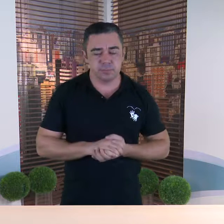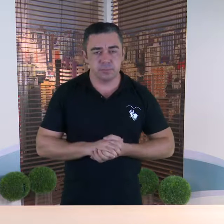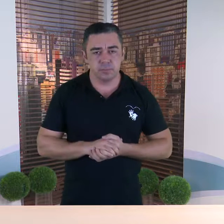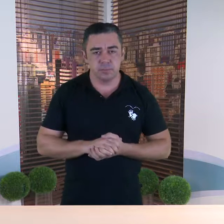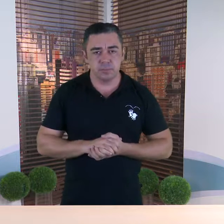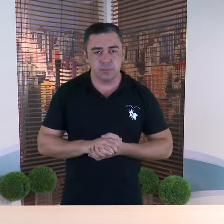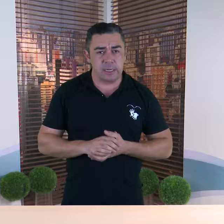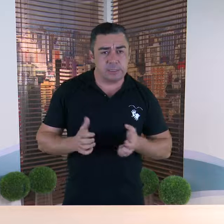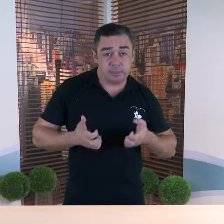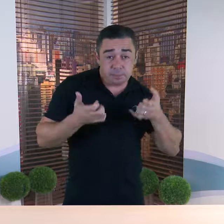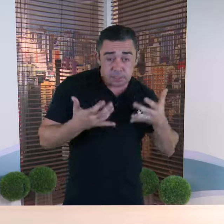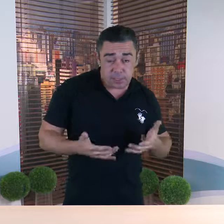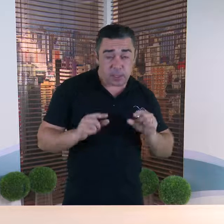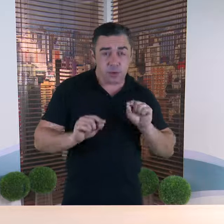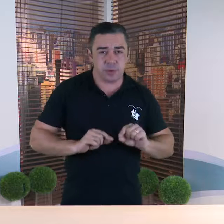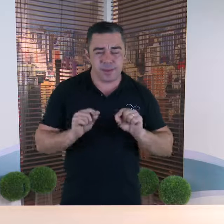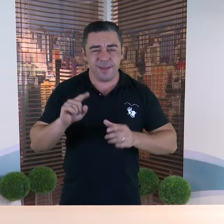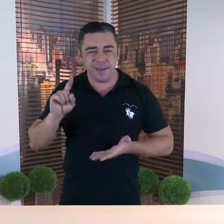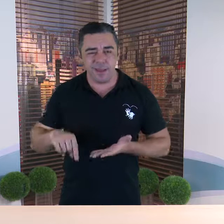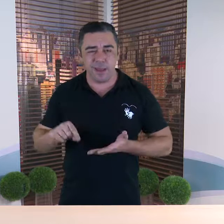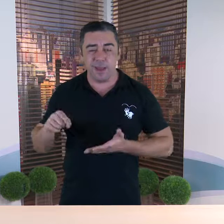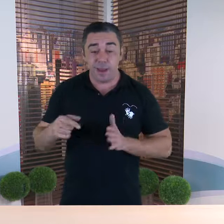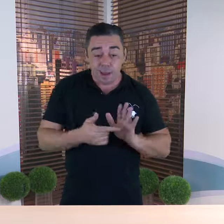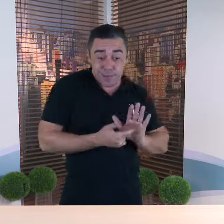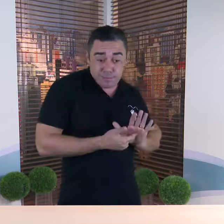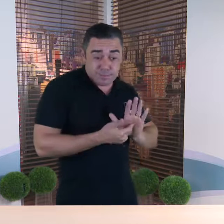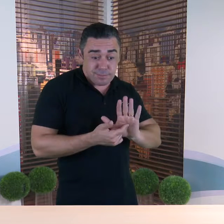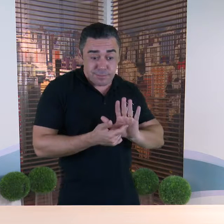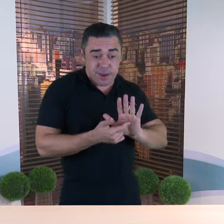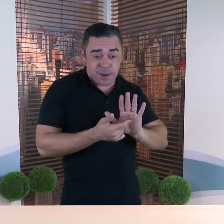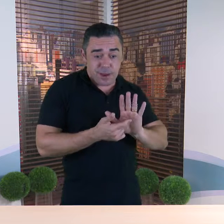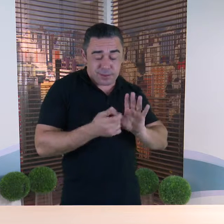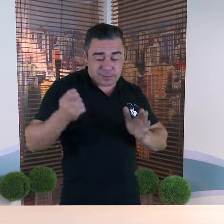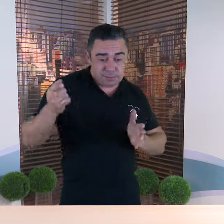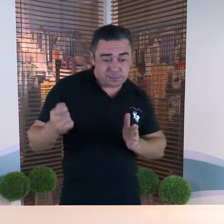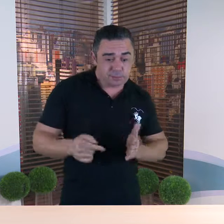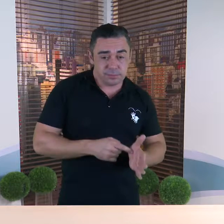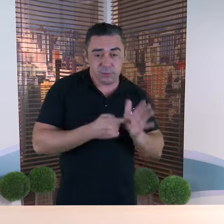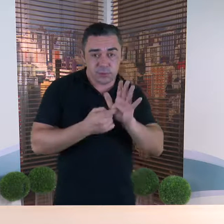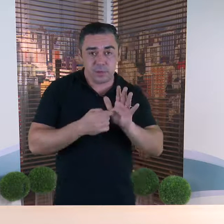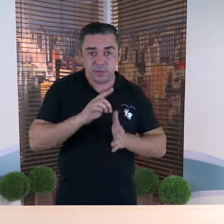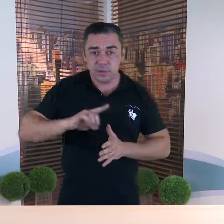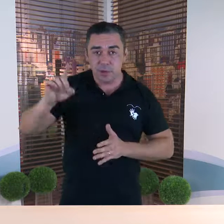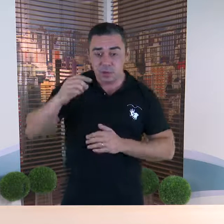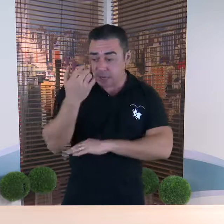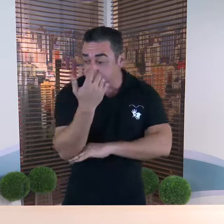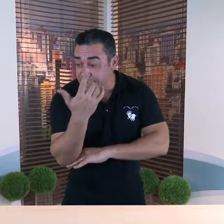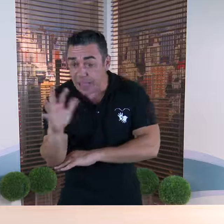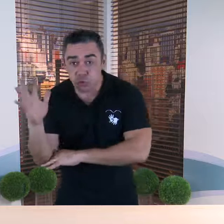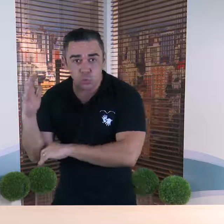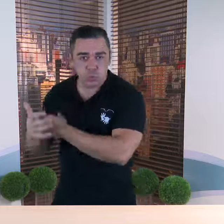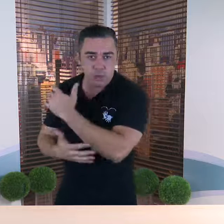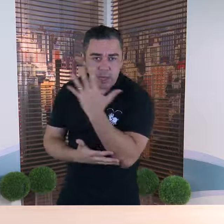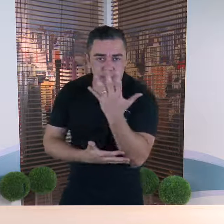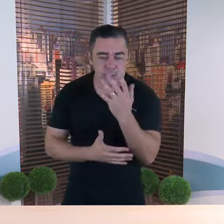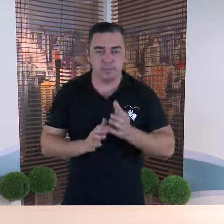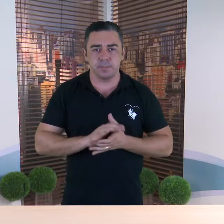exemplo, que celebram a majestade divina revelada no âmbito da natureza.